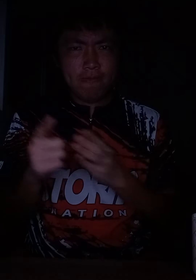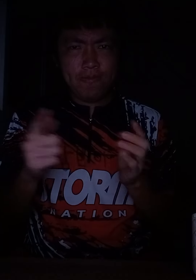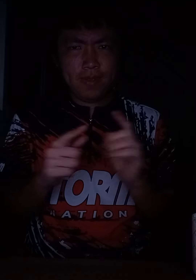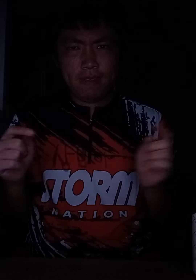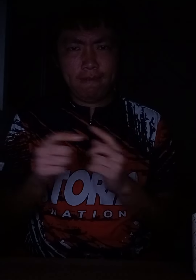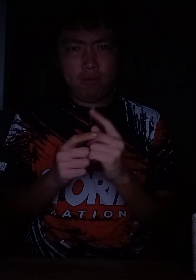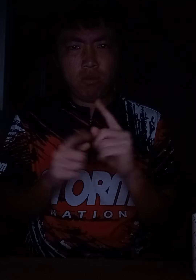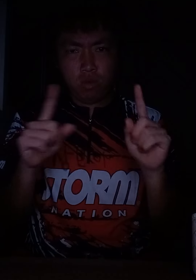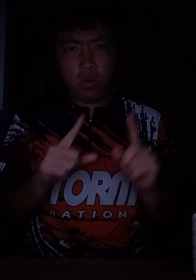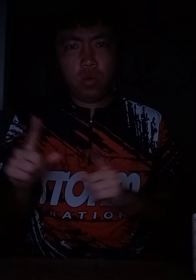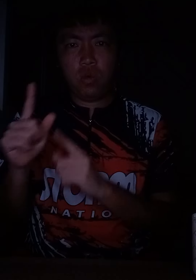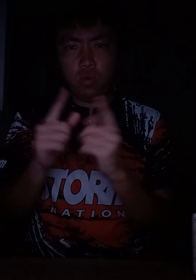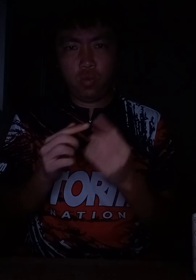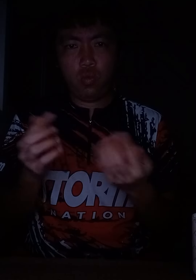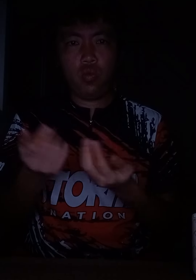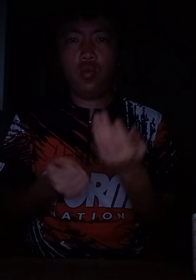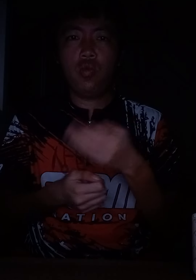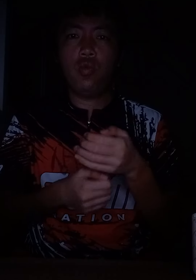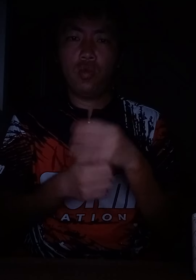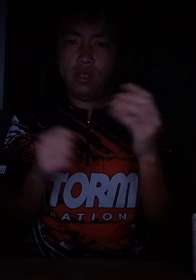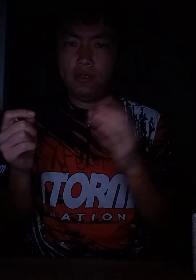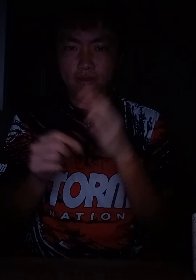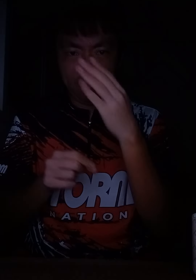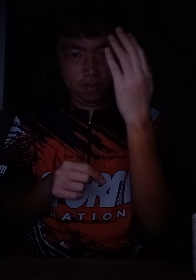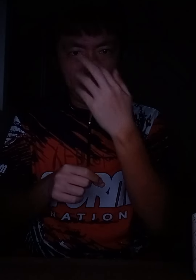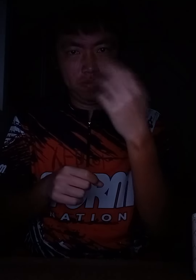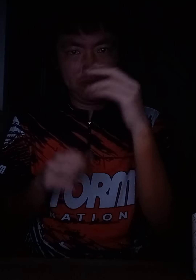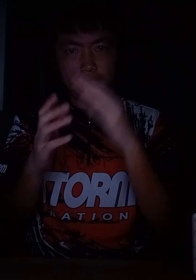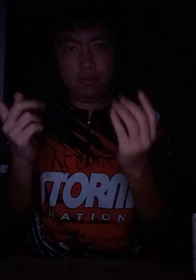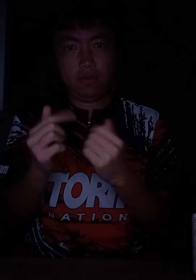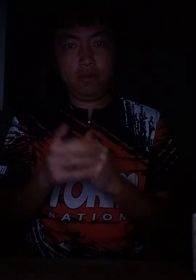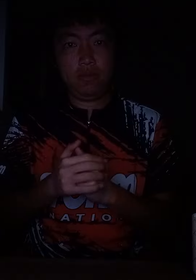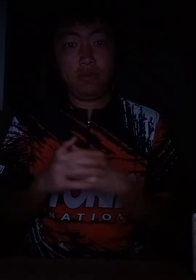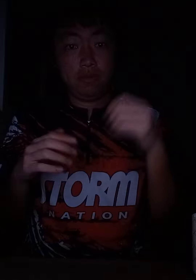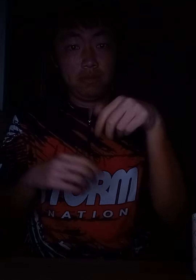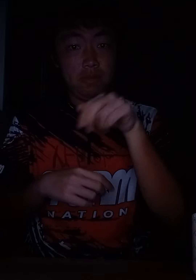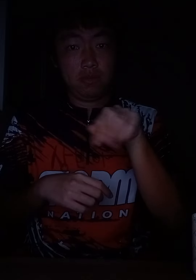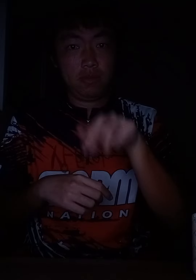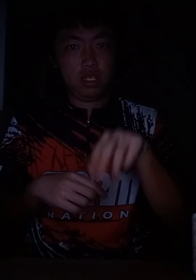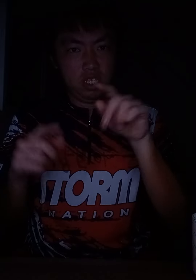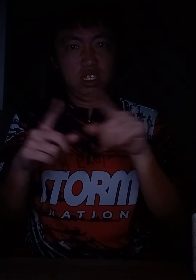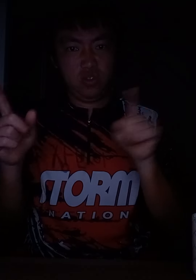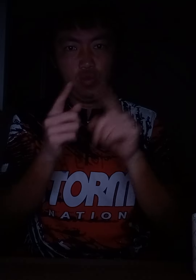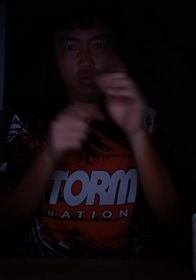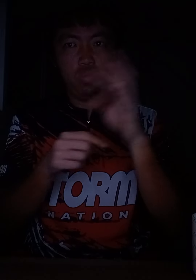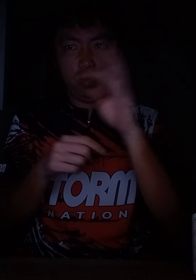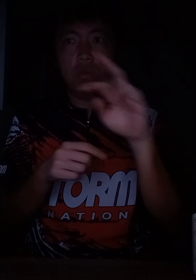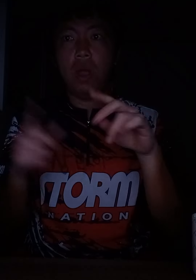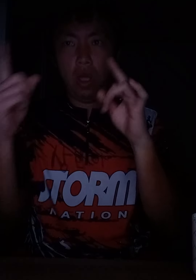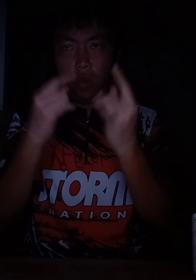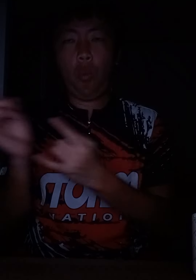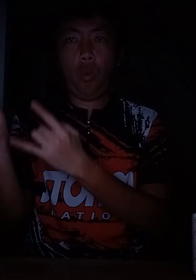것을 느끼고 즉각 현장의 영상을 끊었지만 이미 보시는 것처럼 강도를 당하는 모습이 중계된